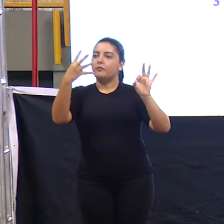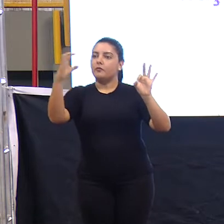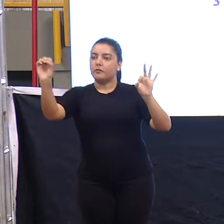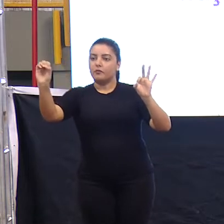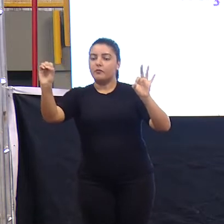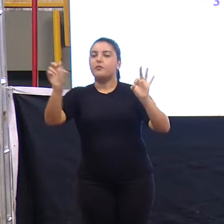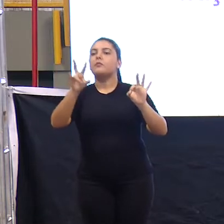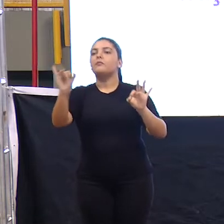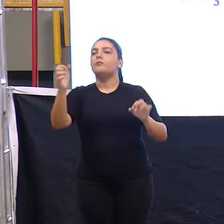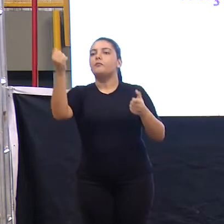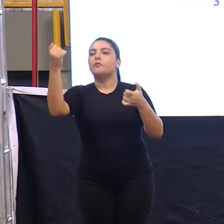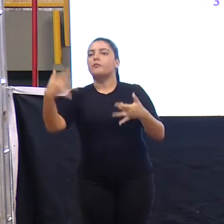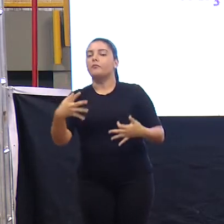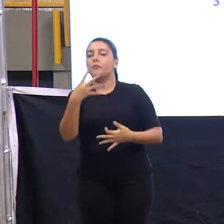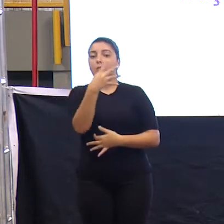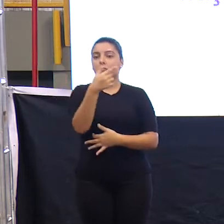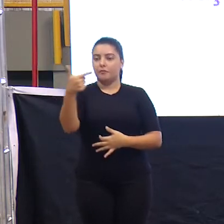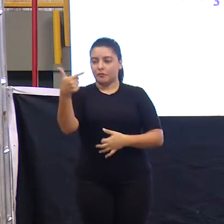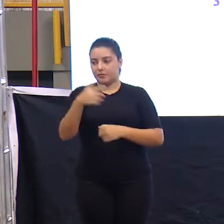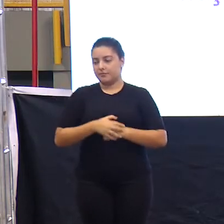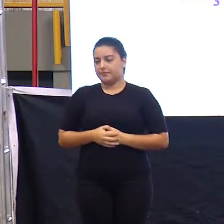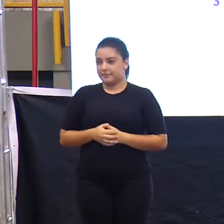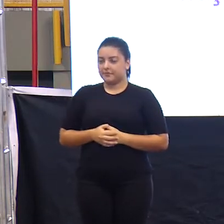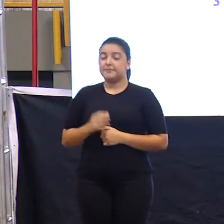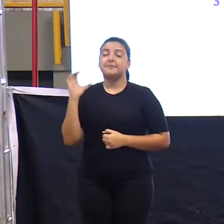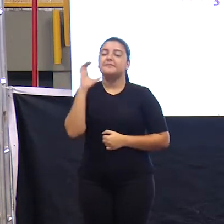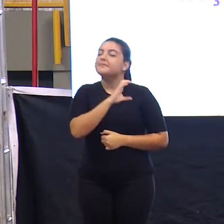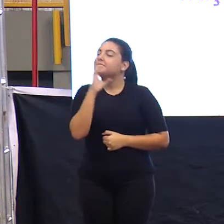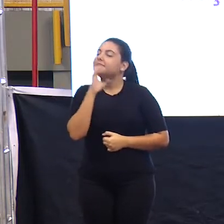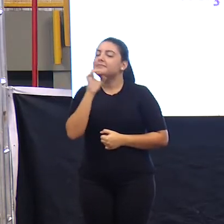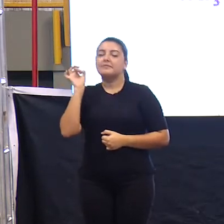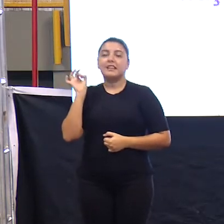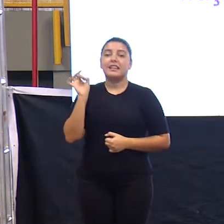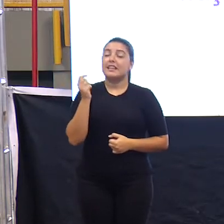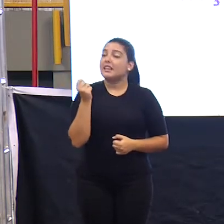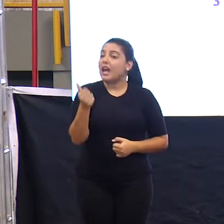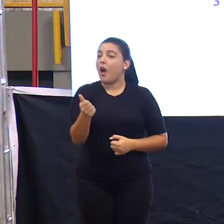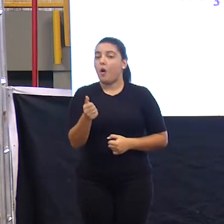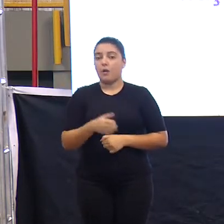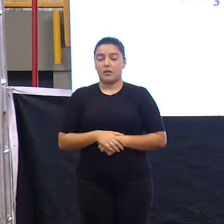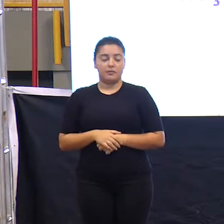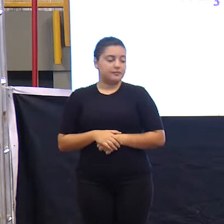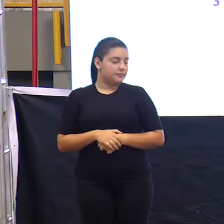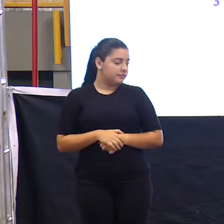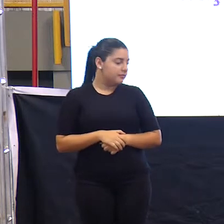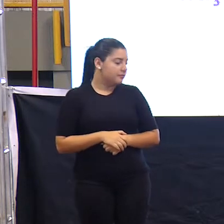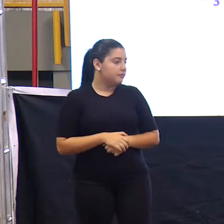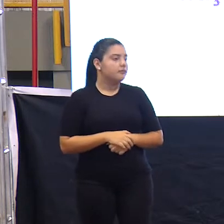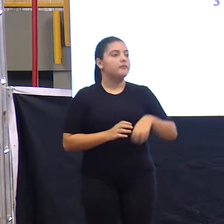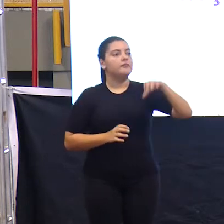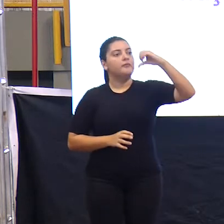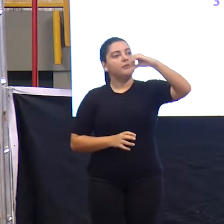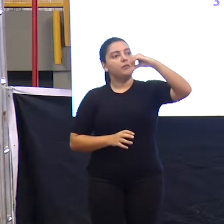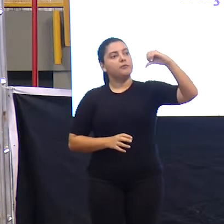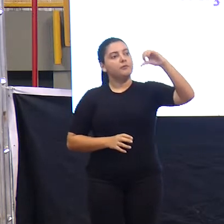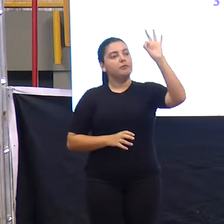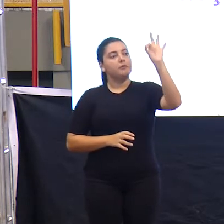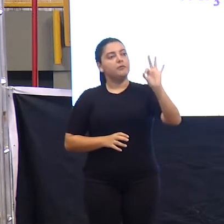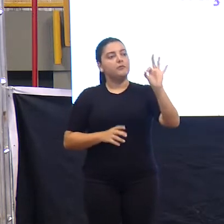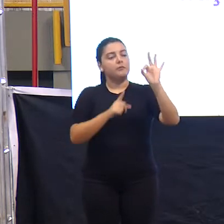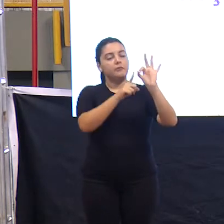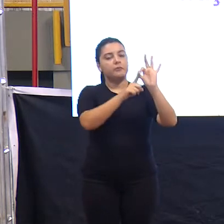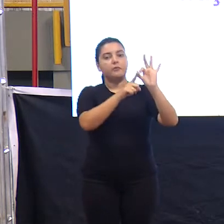840, tu vai dizer 42. Bem rapidinho. Vamos ver?